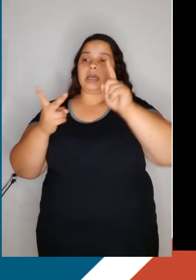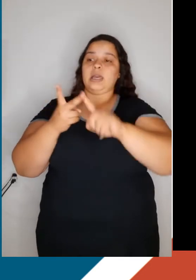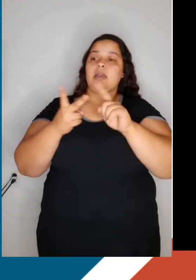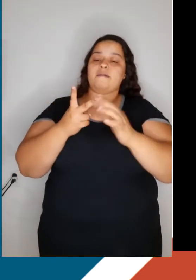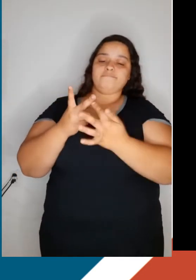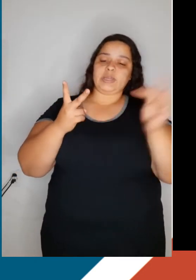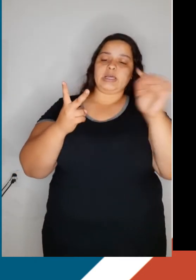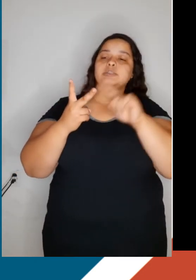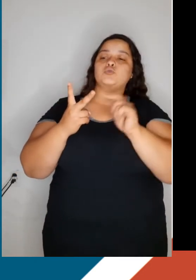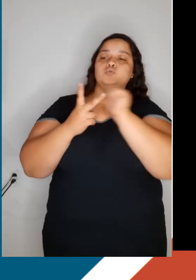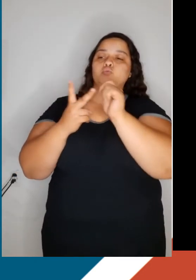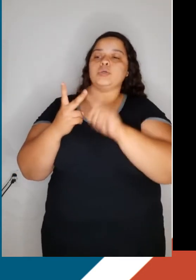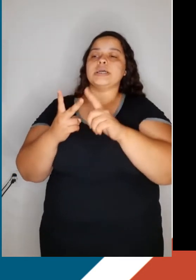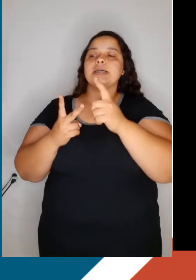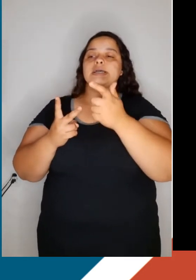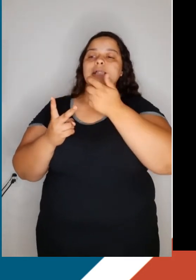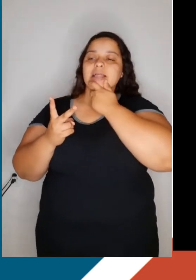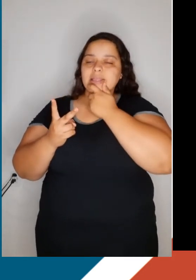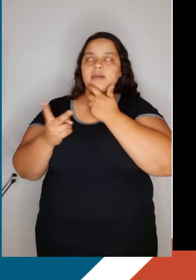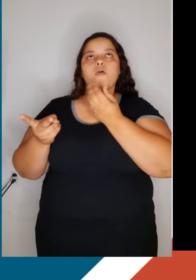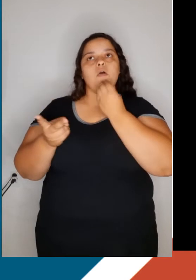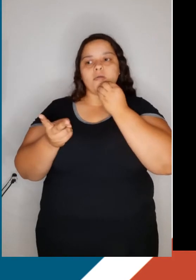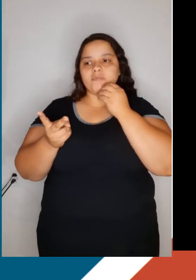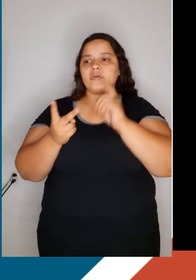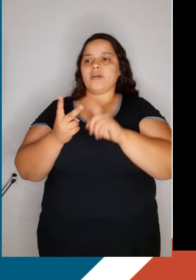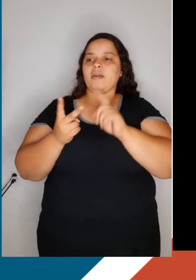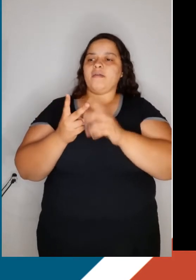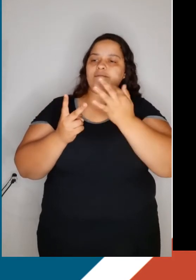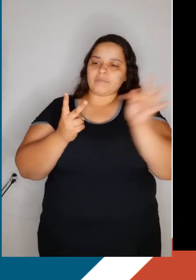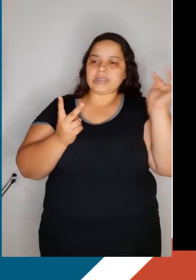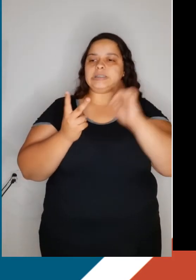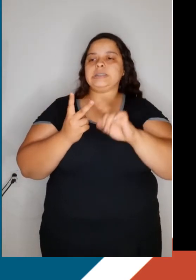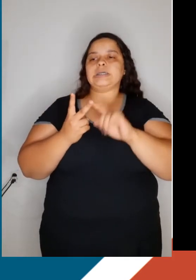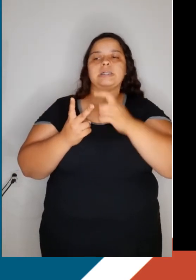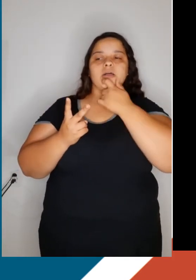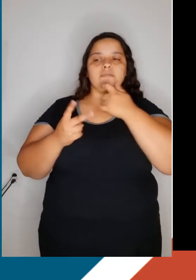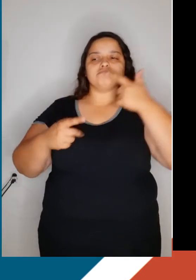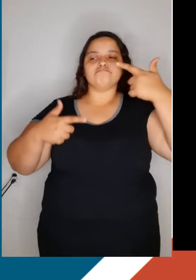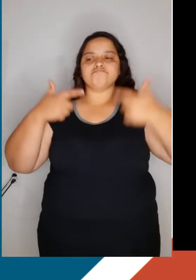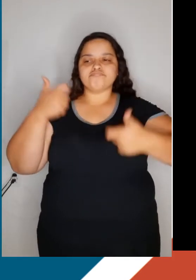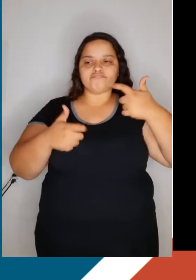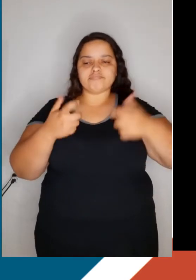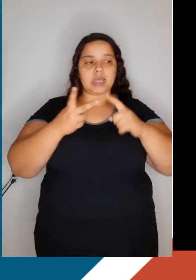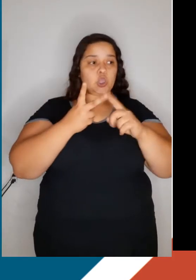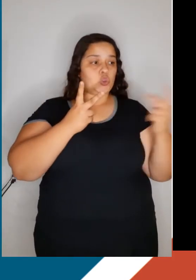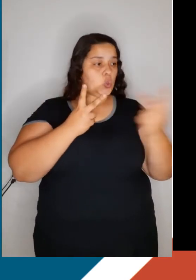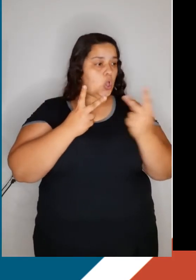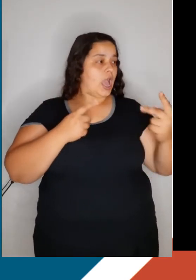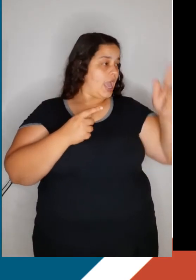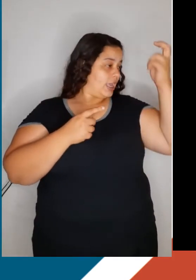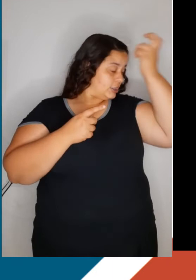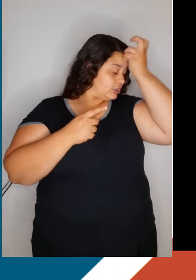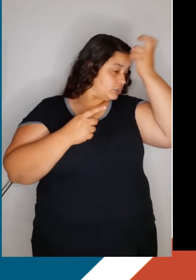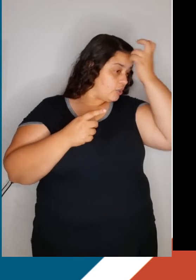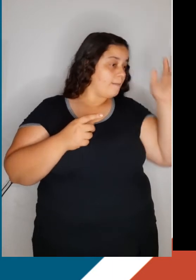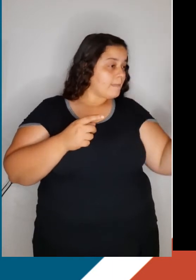a França e a Inglaterra. A princípio, inclusive, a França e a Inglaterra disputavam a região do Egito, mas a França